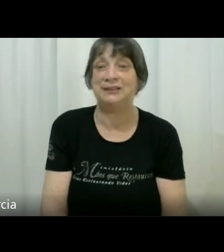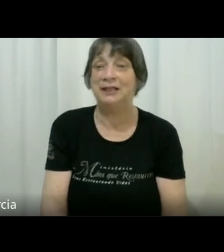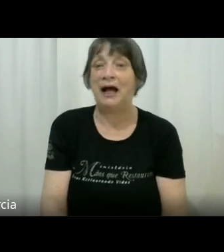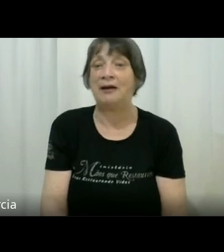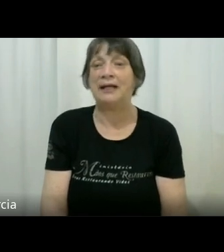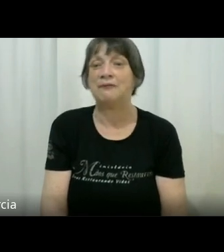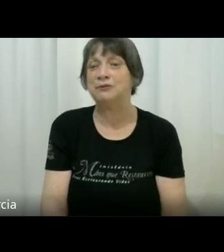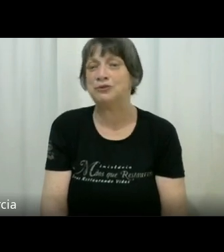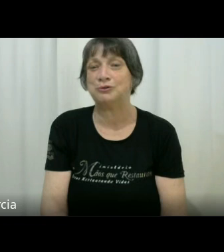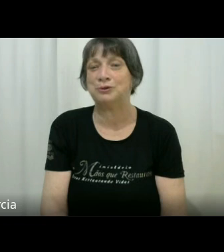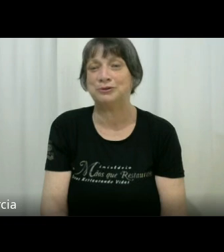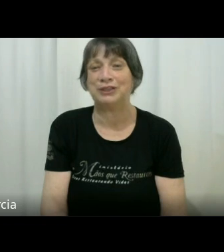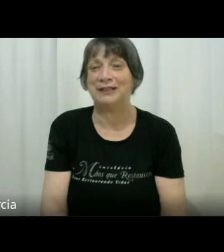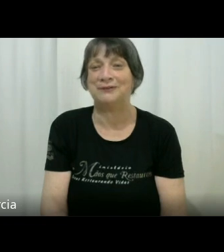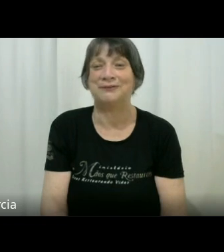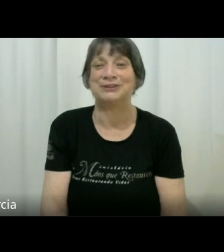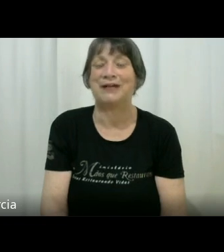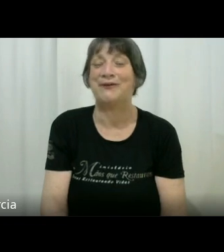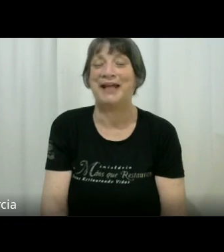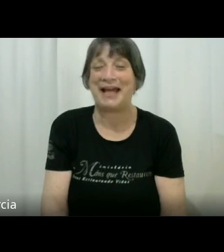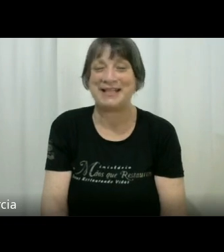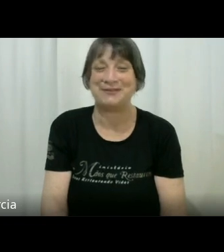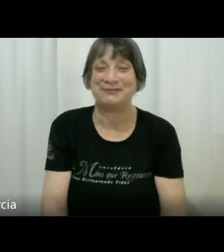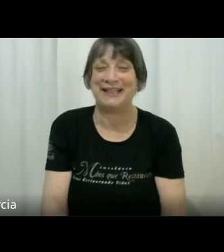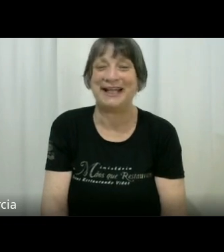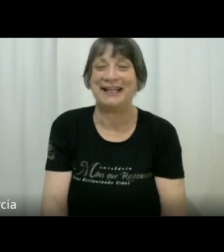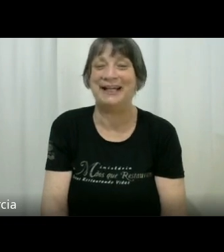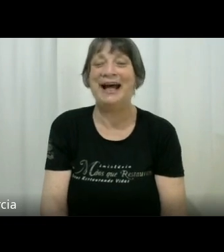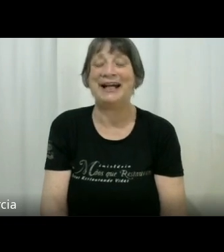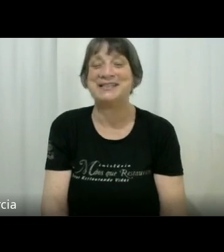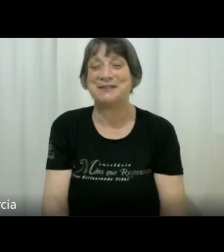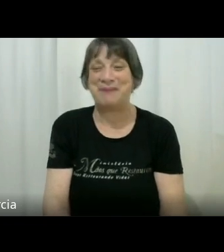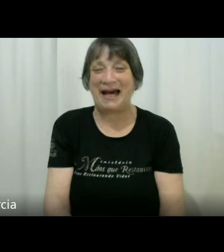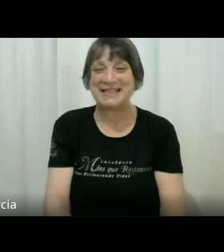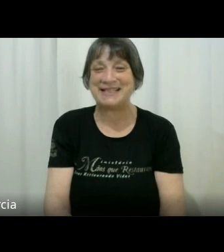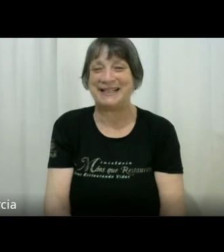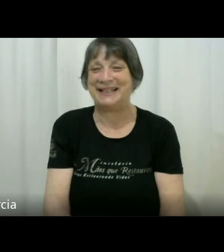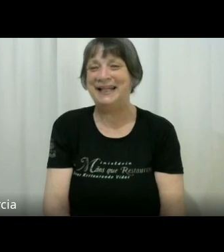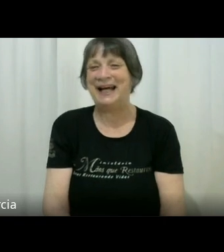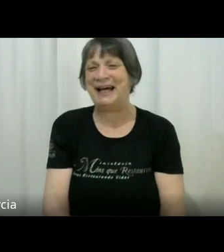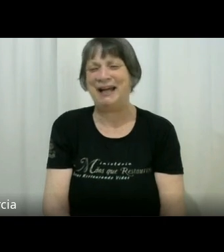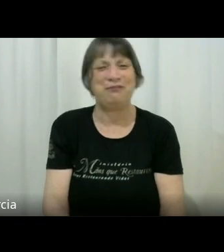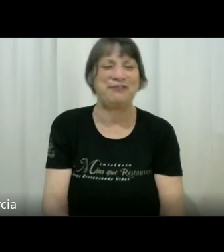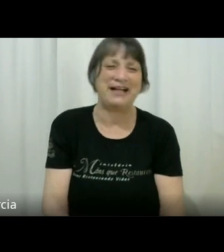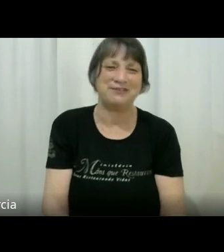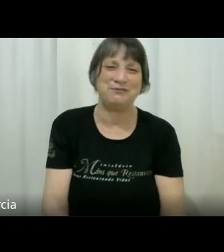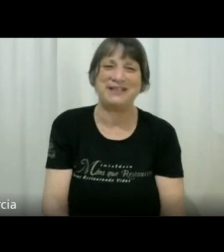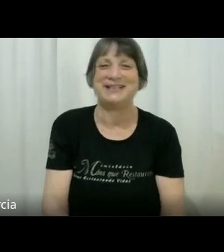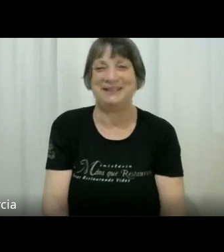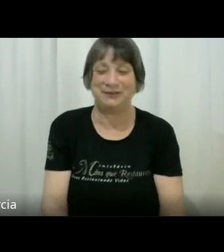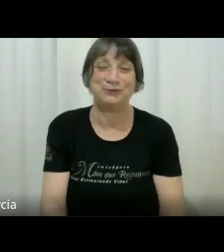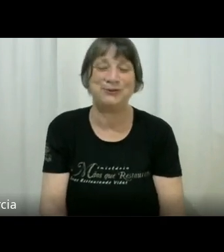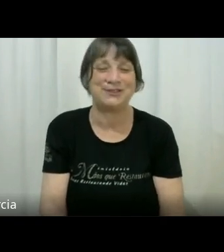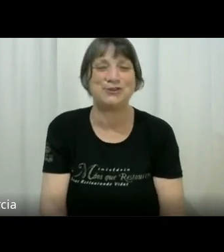velocidade. Aí, quando o surdo já conhece, não tem a questão básica, é fácil de